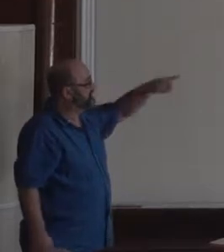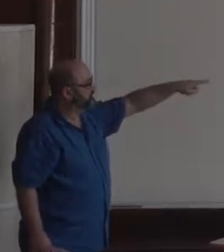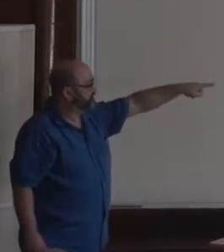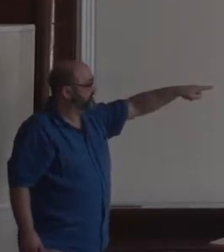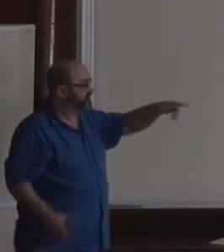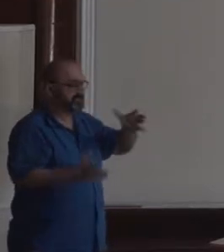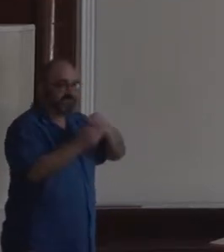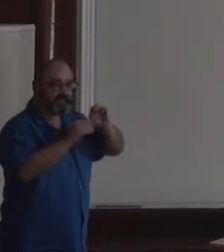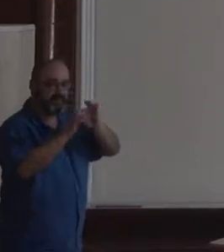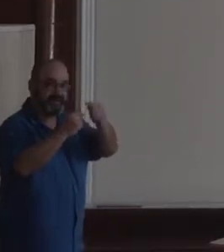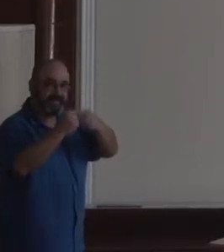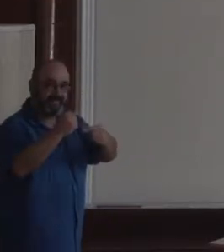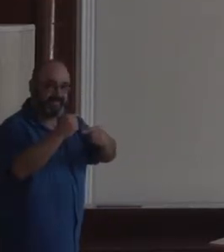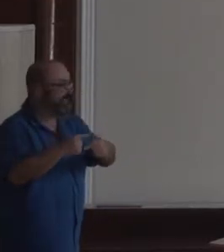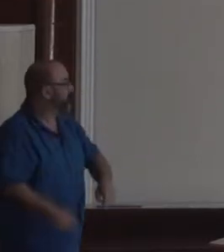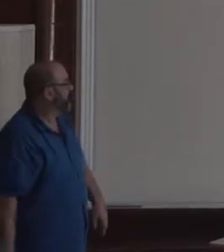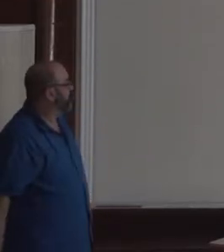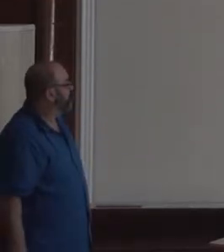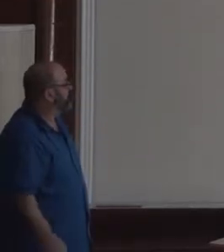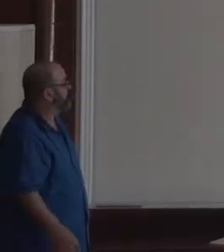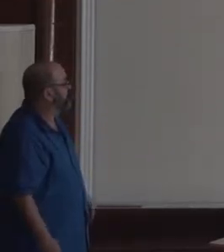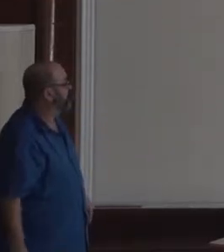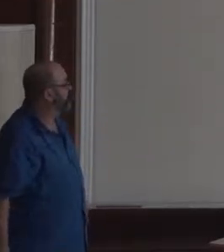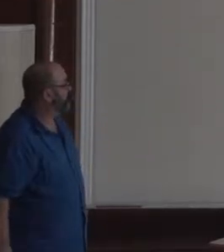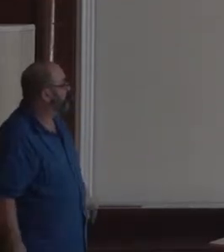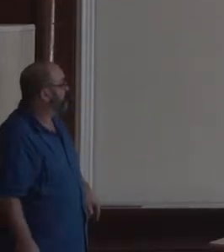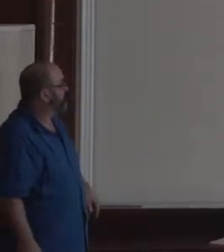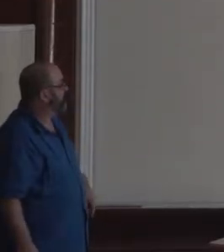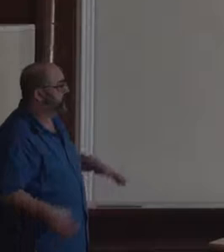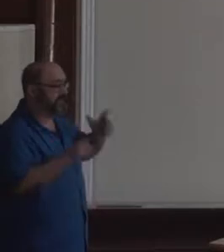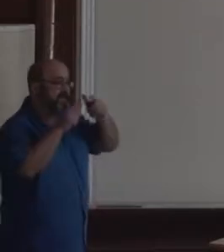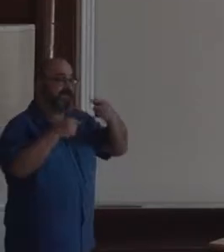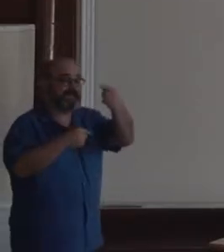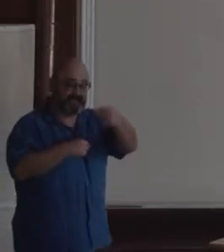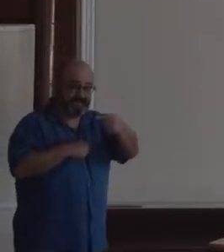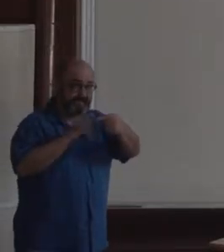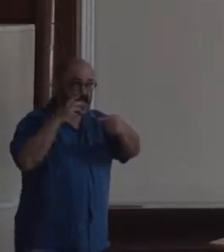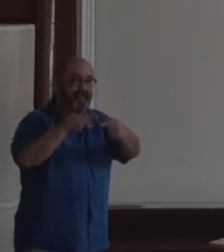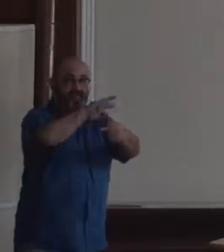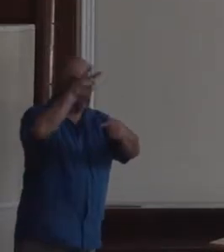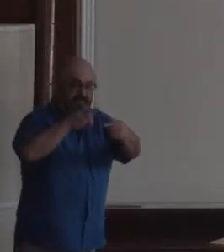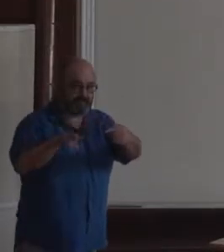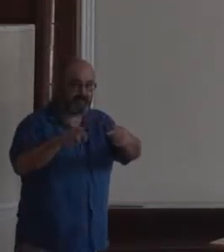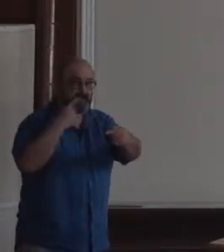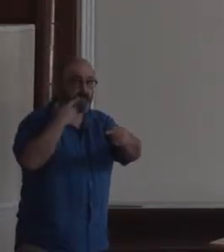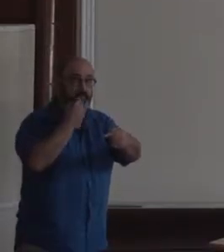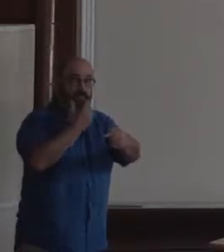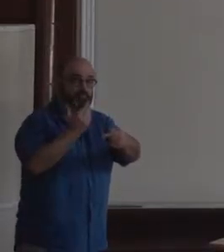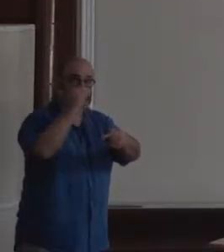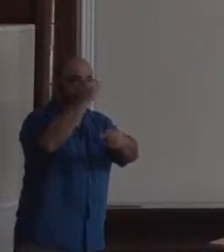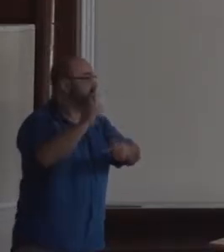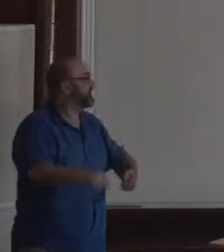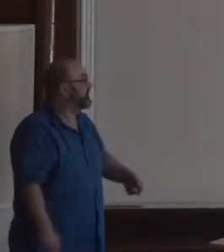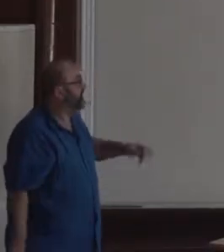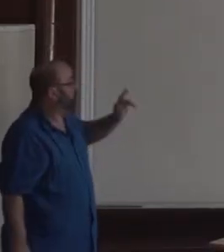va ajouter une ligne au fichier de test et qui vérifie après, quand elle le lit, qu'il y a bien bonjour dedans. Un autre test